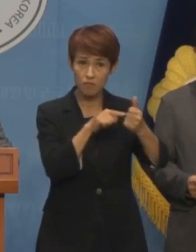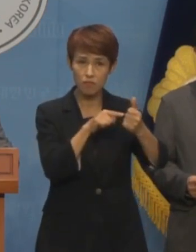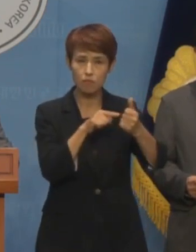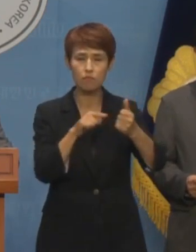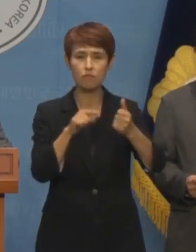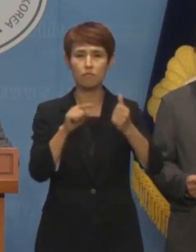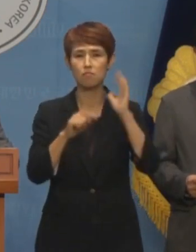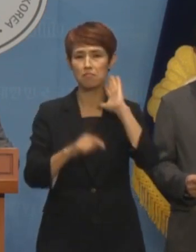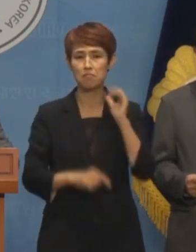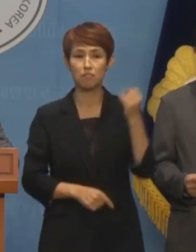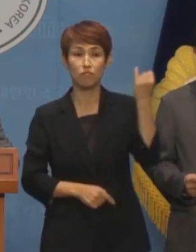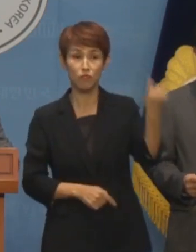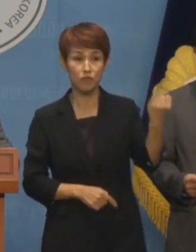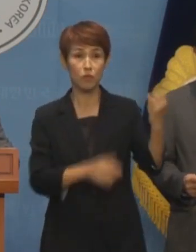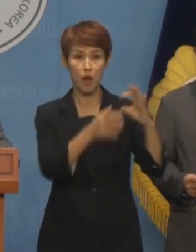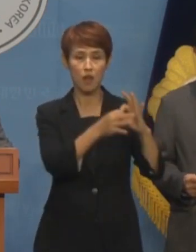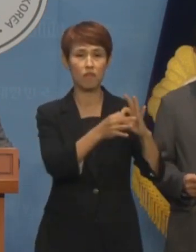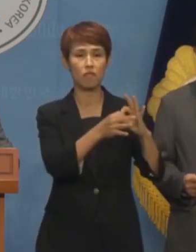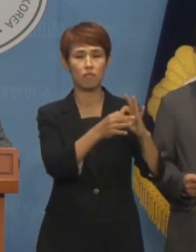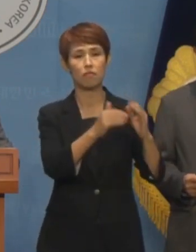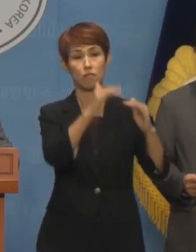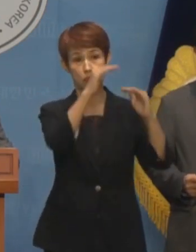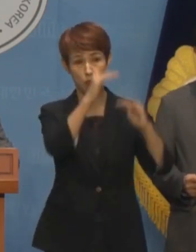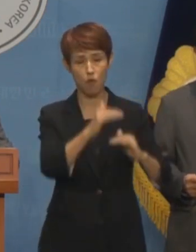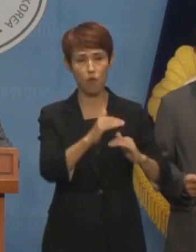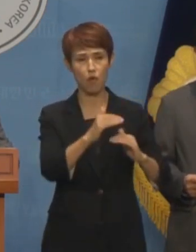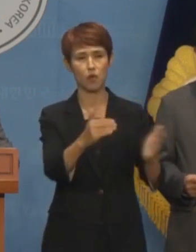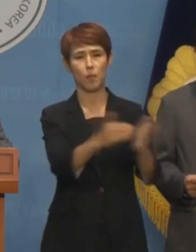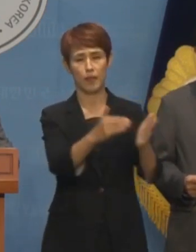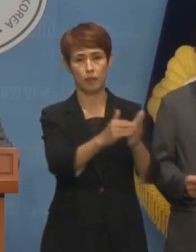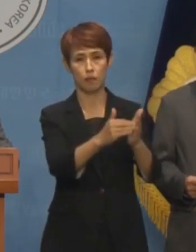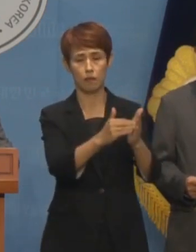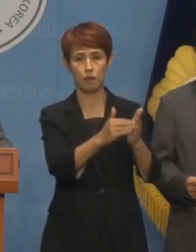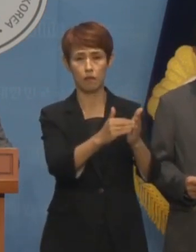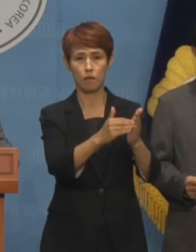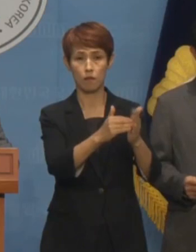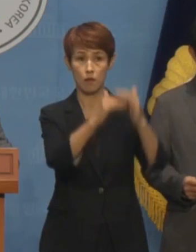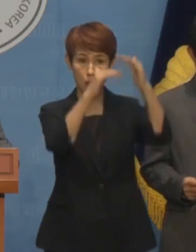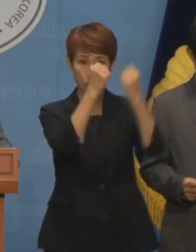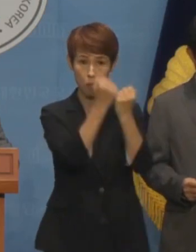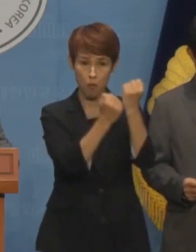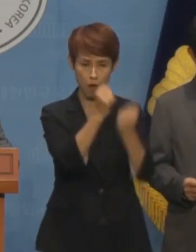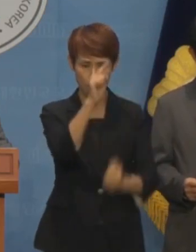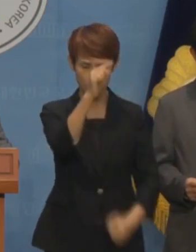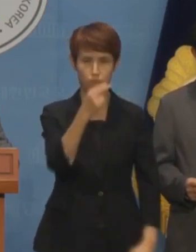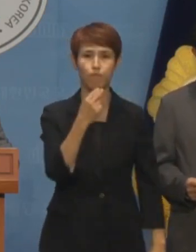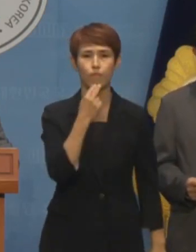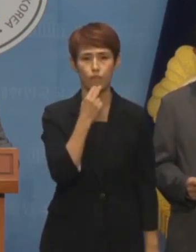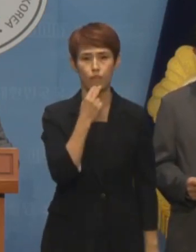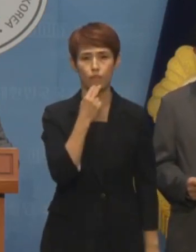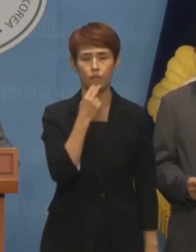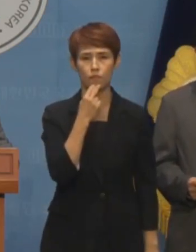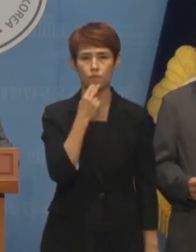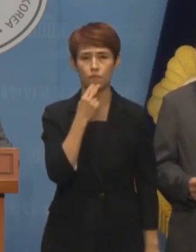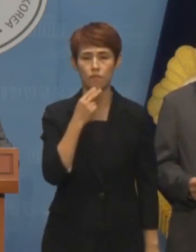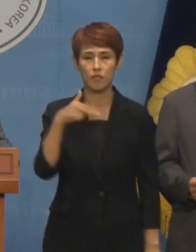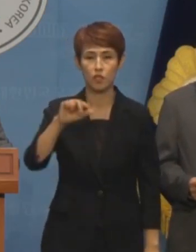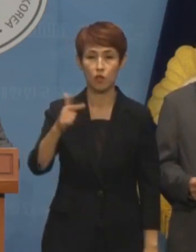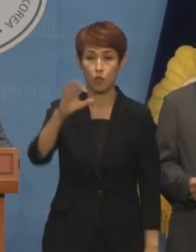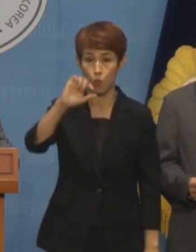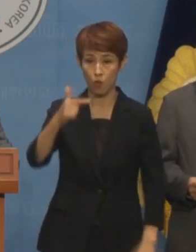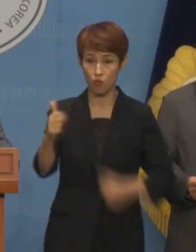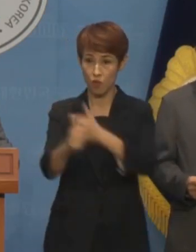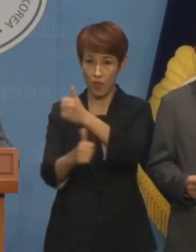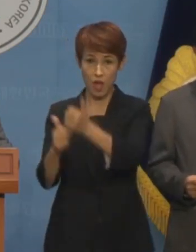김건희 여사 건을 종결 처리한 사유 하나 제대로 설명하지 않고 있고 전원위원회